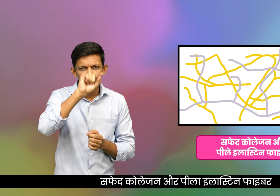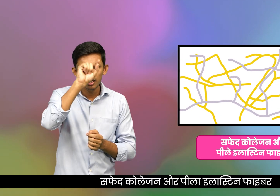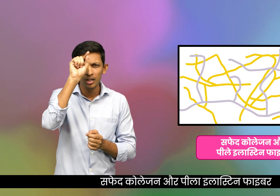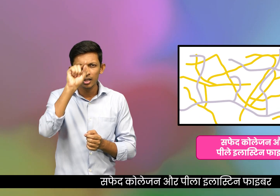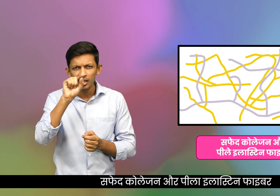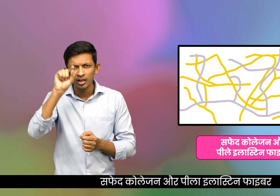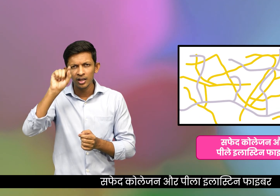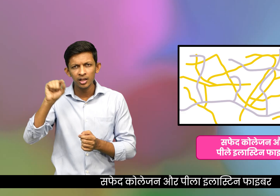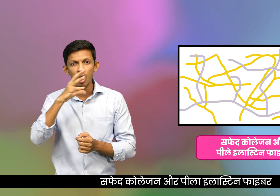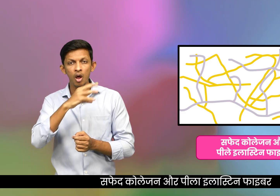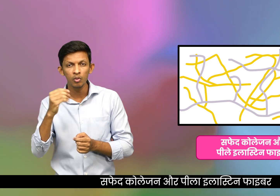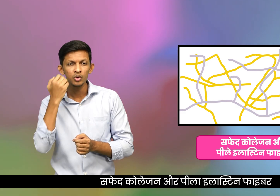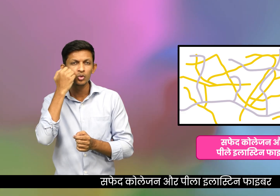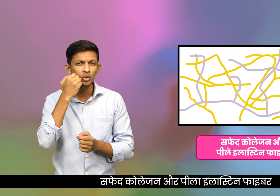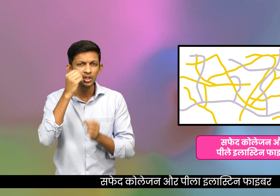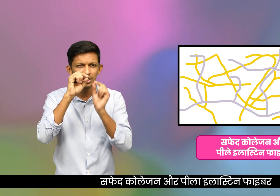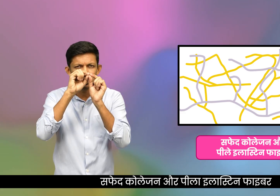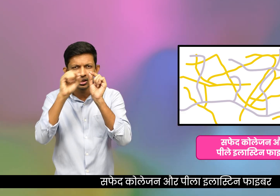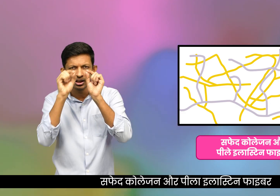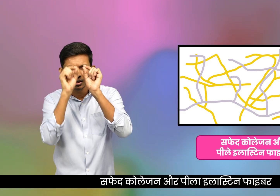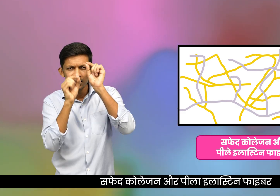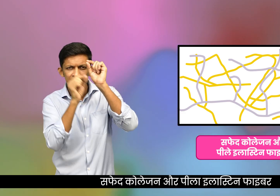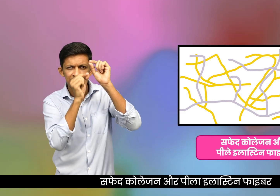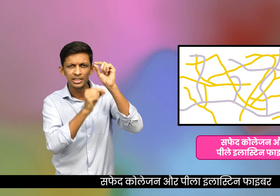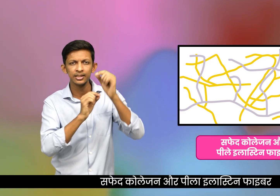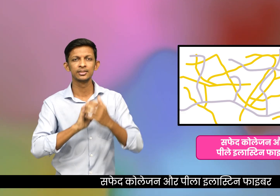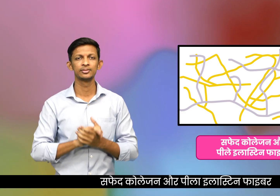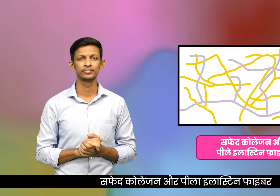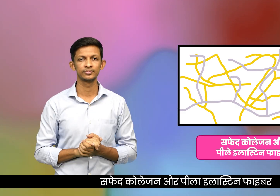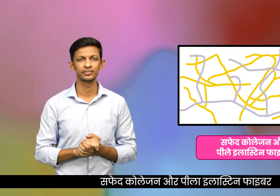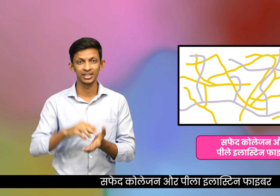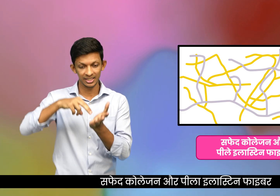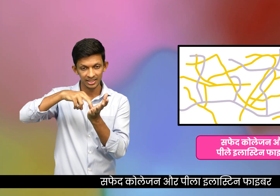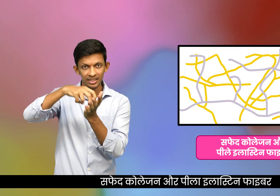सफ़ेद कोलेजन और पीला इलास्टिन फाइबर,